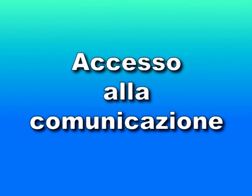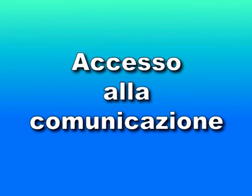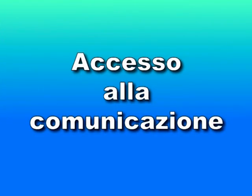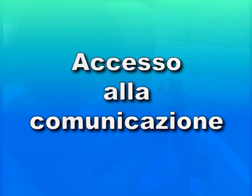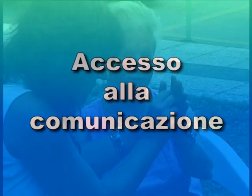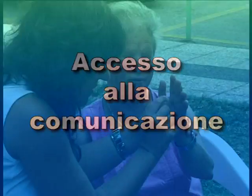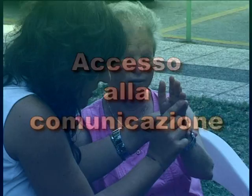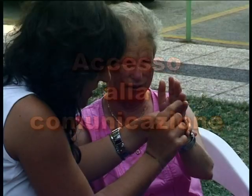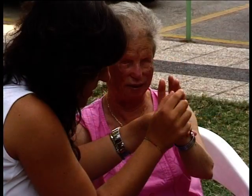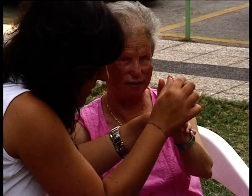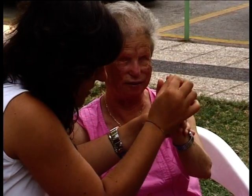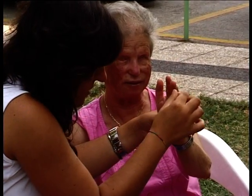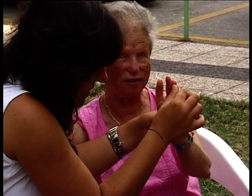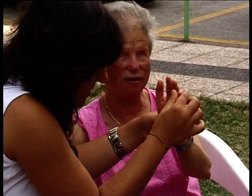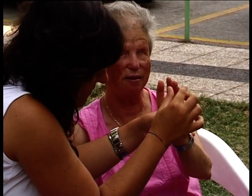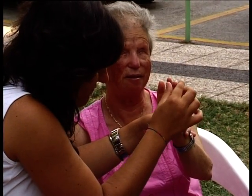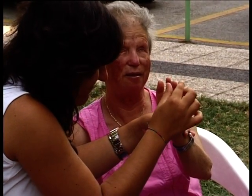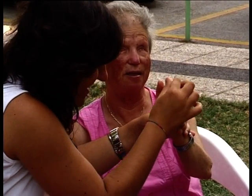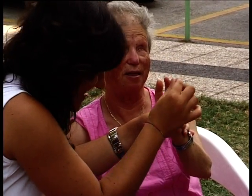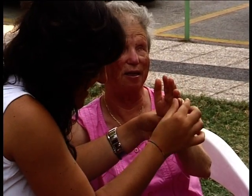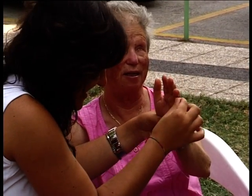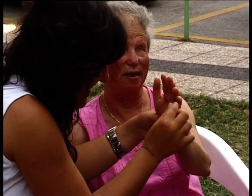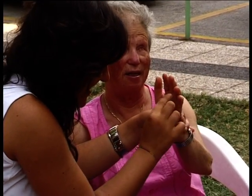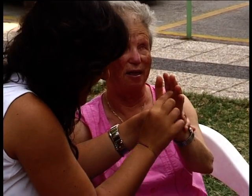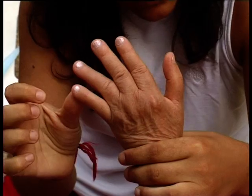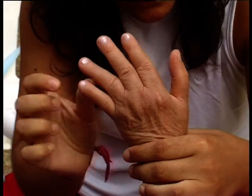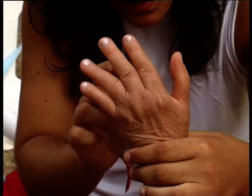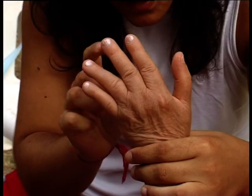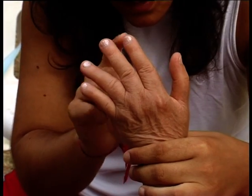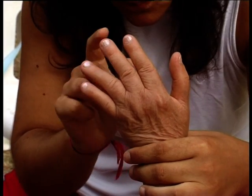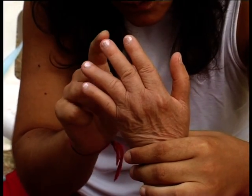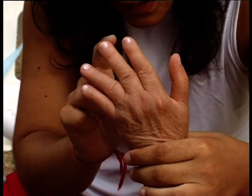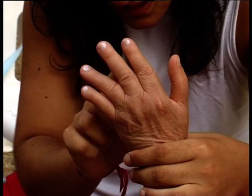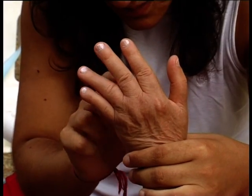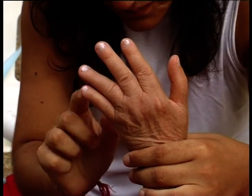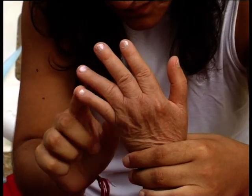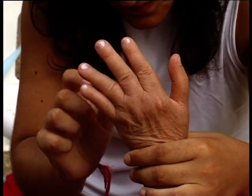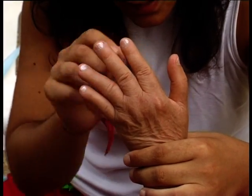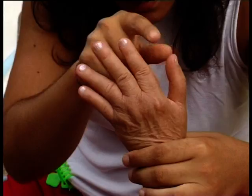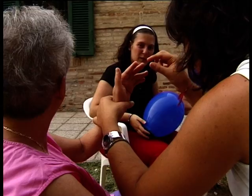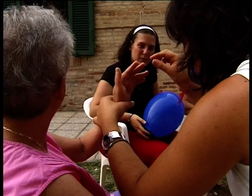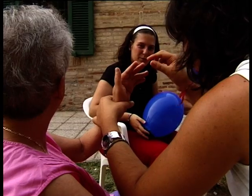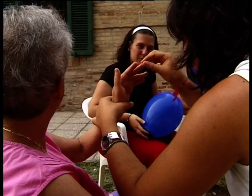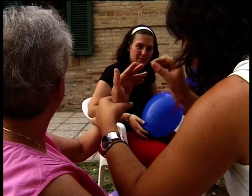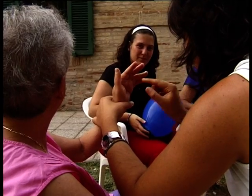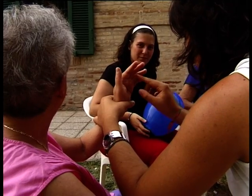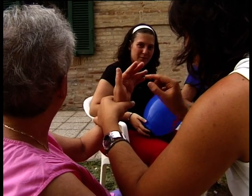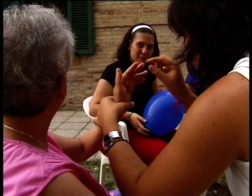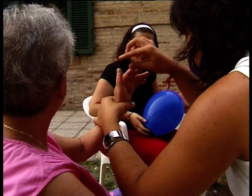è quindi fondamentale apprendere diversi sistemi di comunicazione, principalmente attraverso il tatto.